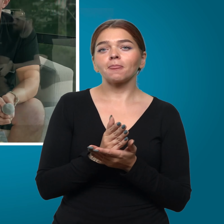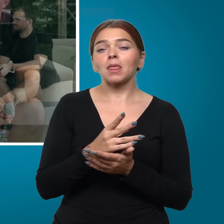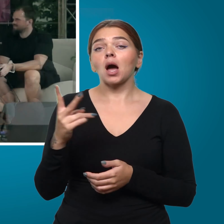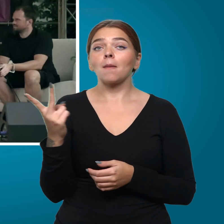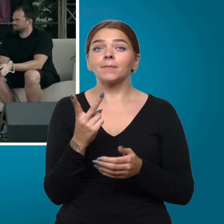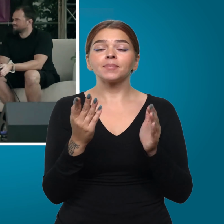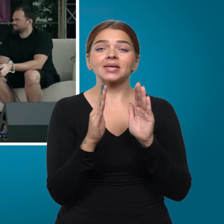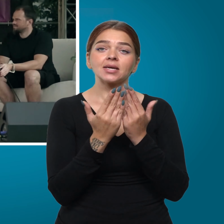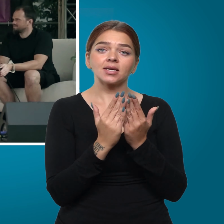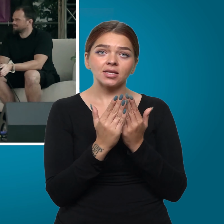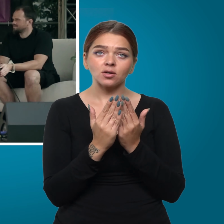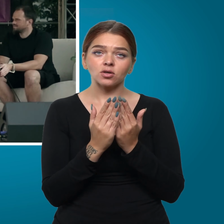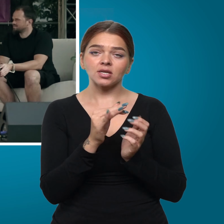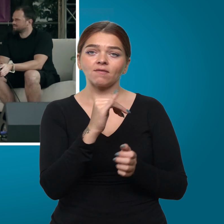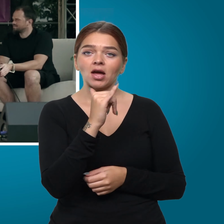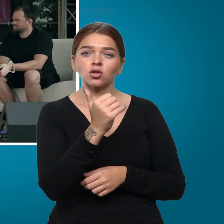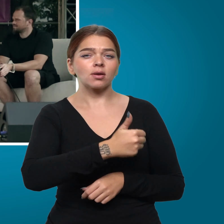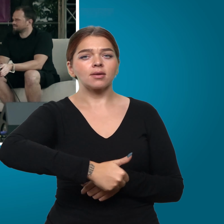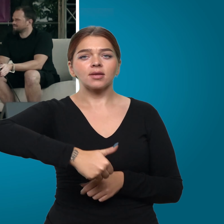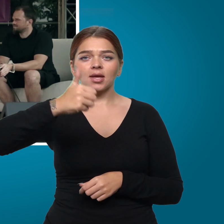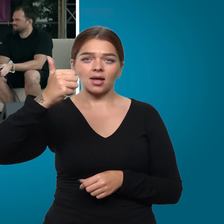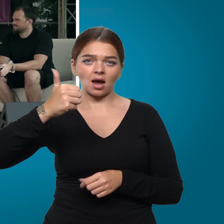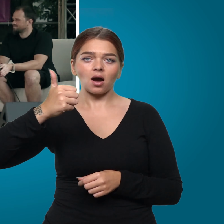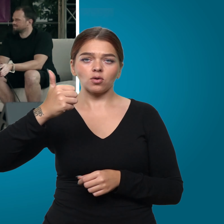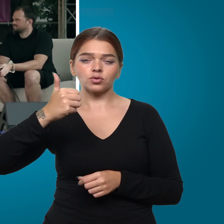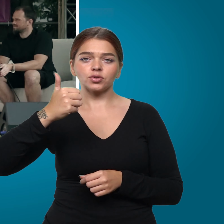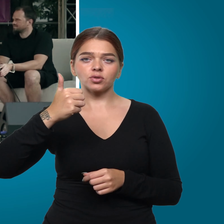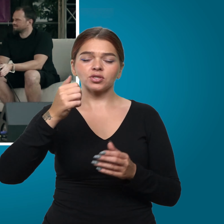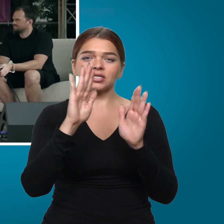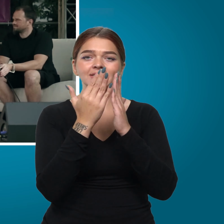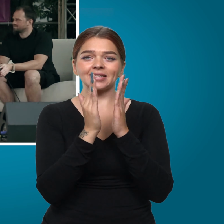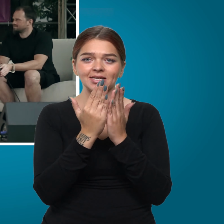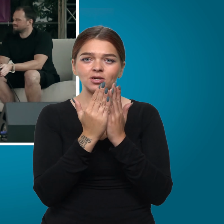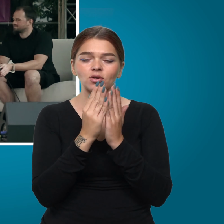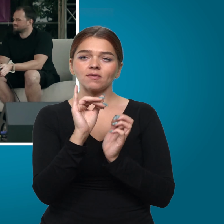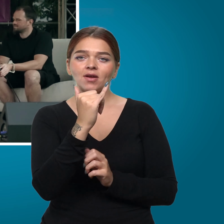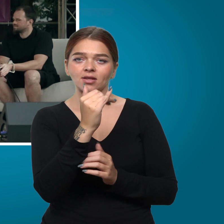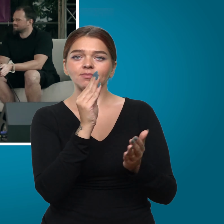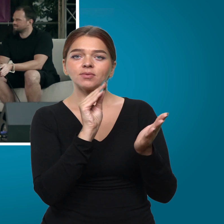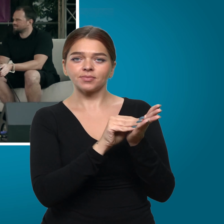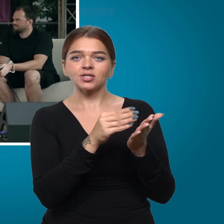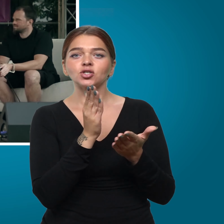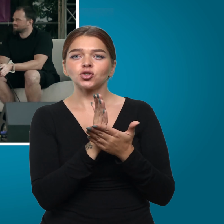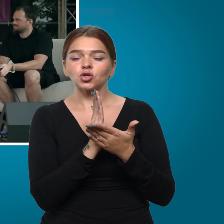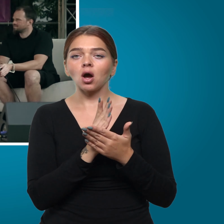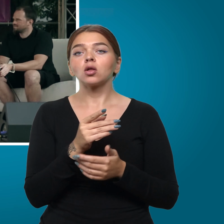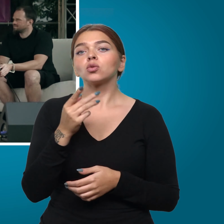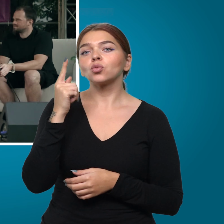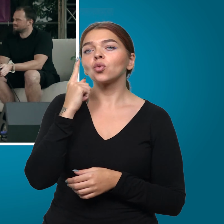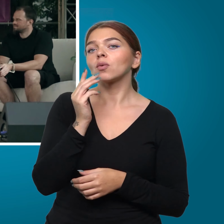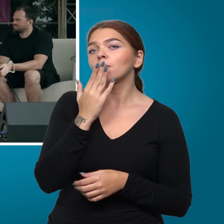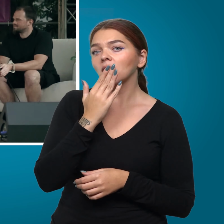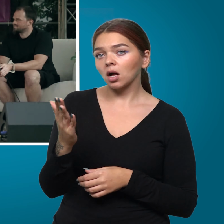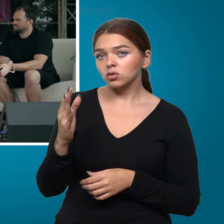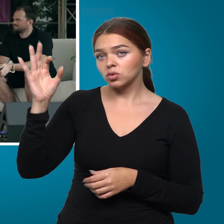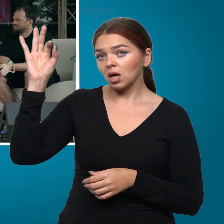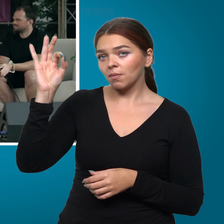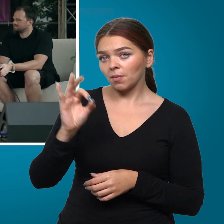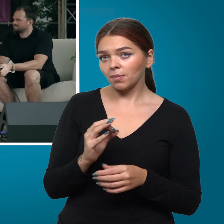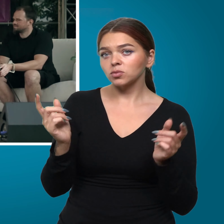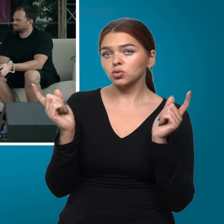abi dvi knygos buvo įvertintos kaip geriausia ir viena iš 3 geriausių. Dar noriu paklausti, jūs dažnai važiuojat, tikiuosi, kad